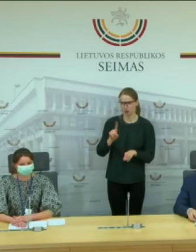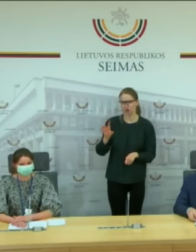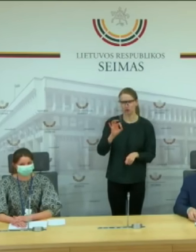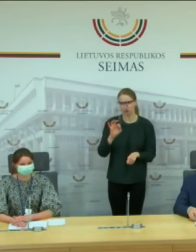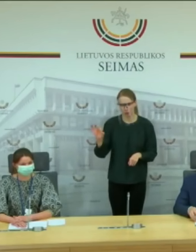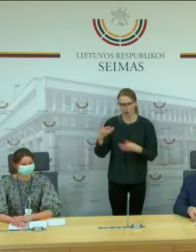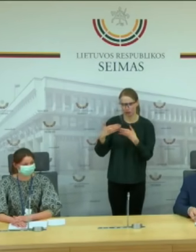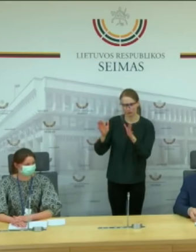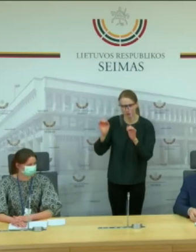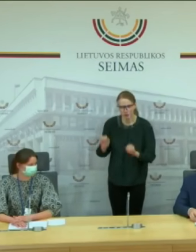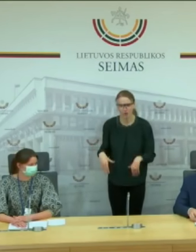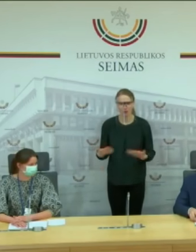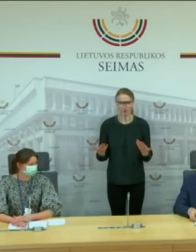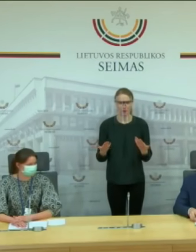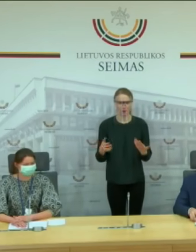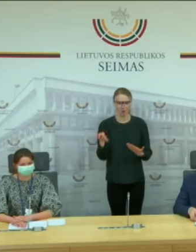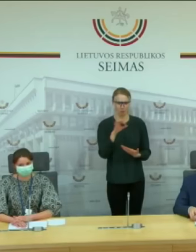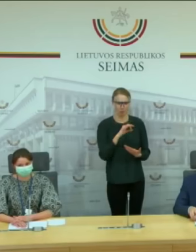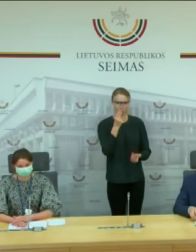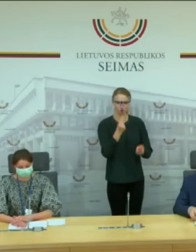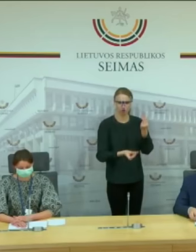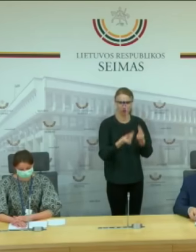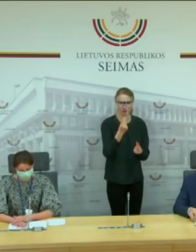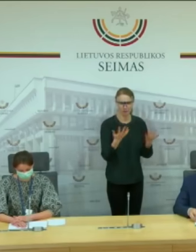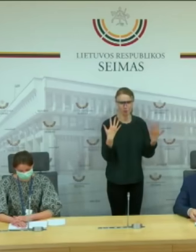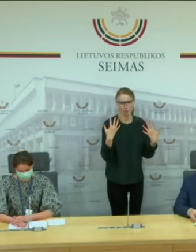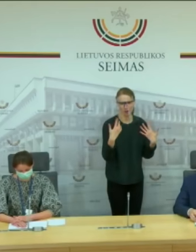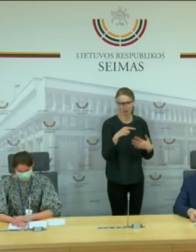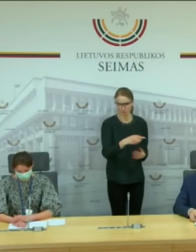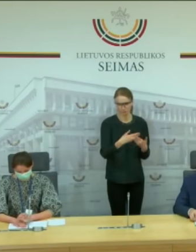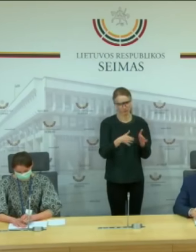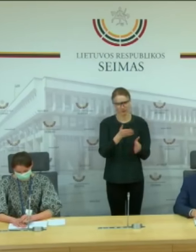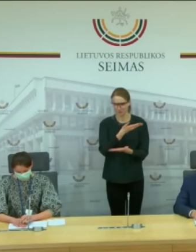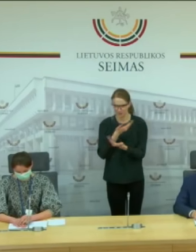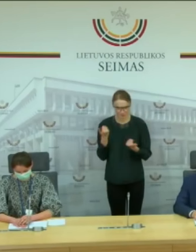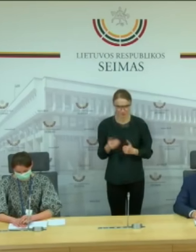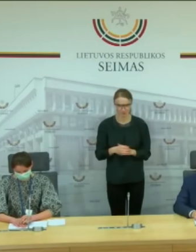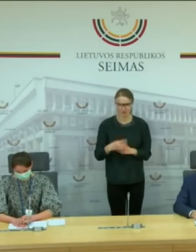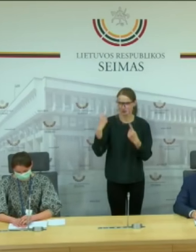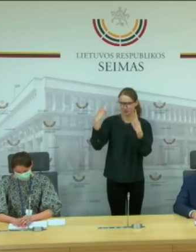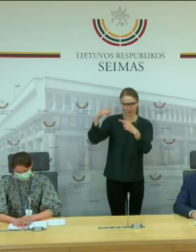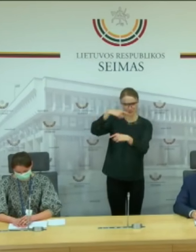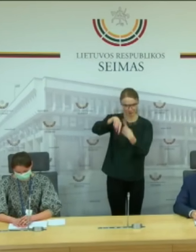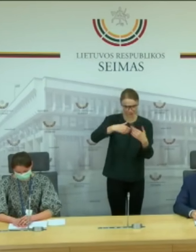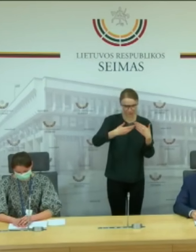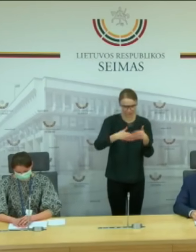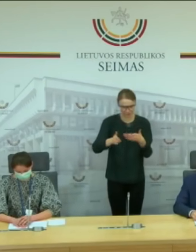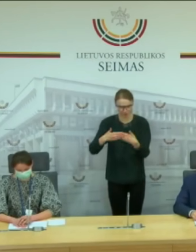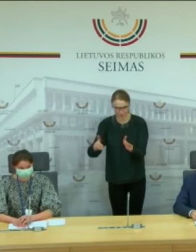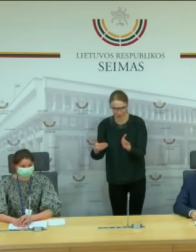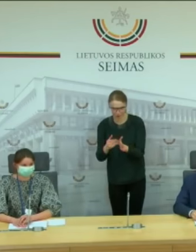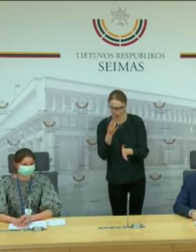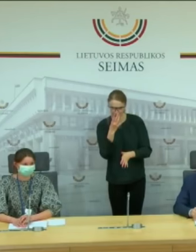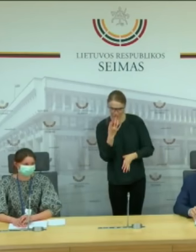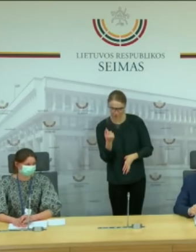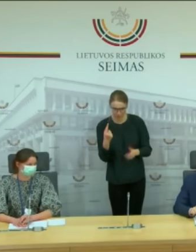veikti leidžiama. Kaip tai pakomentuotumėte ir ar bus leista dirbti ir kitiems verslams anksčiau nei gegužės